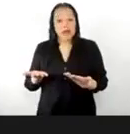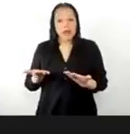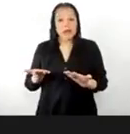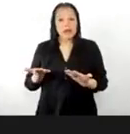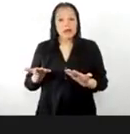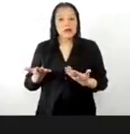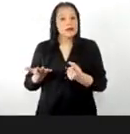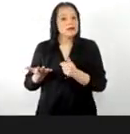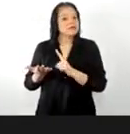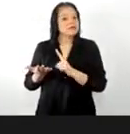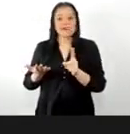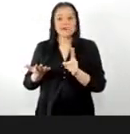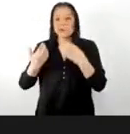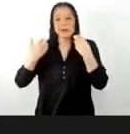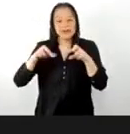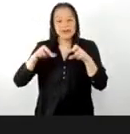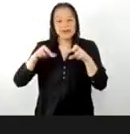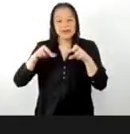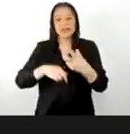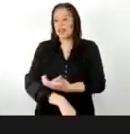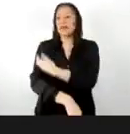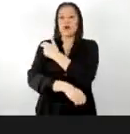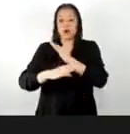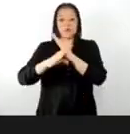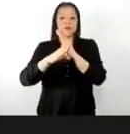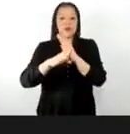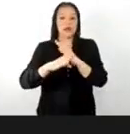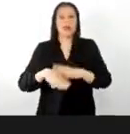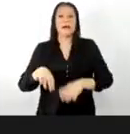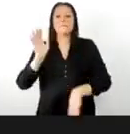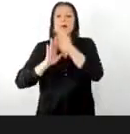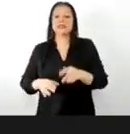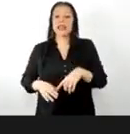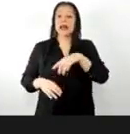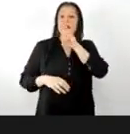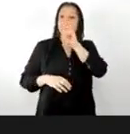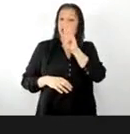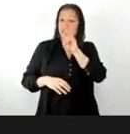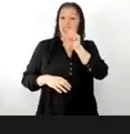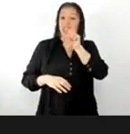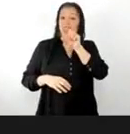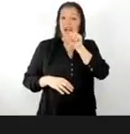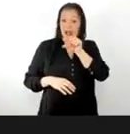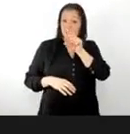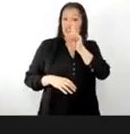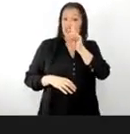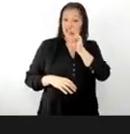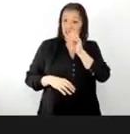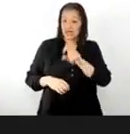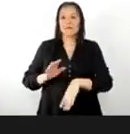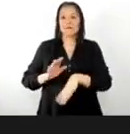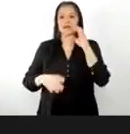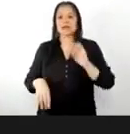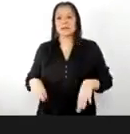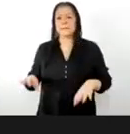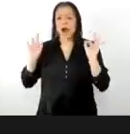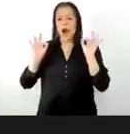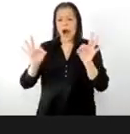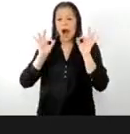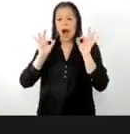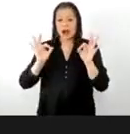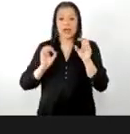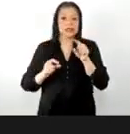eficacia de las vacunas. Sobre todo, esta, la beta, la gamma y la delta. Esa es la importancia